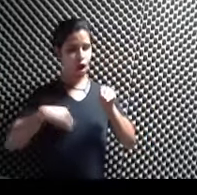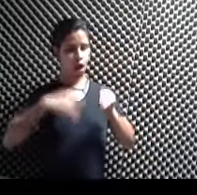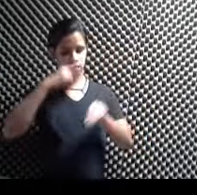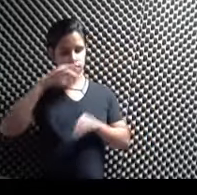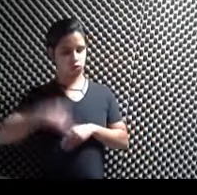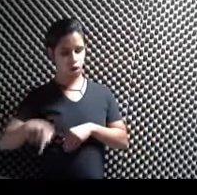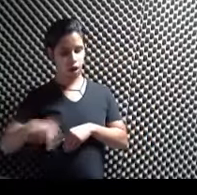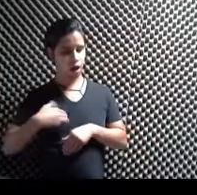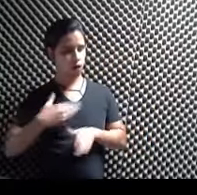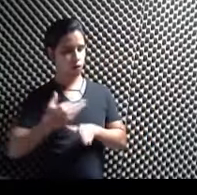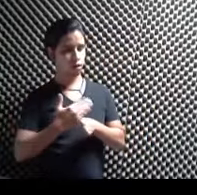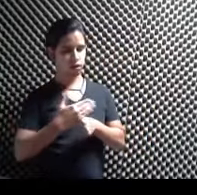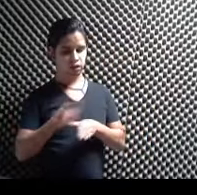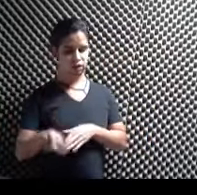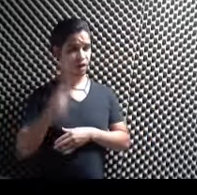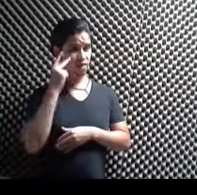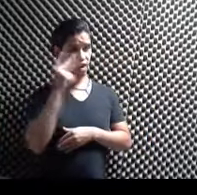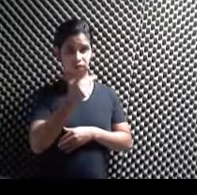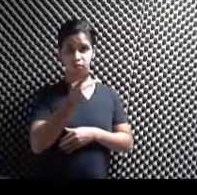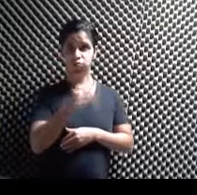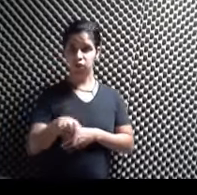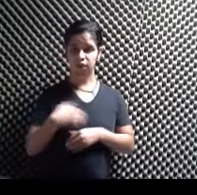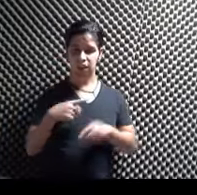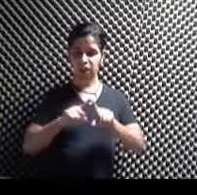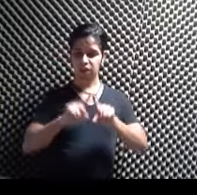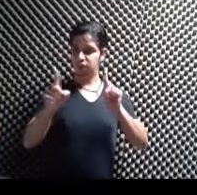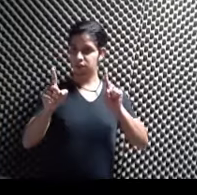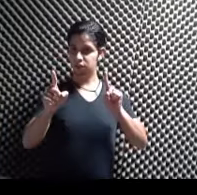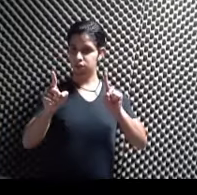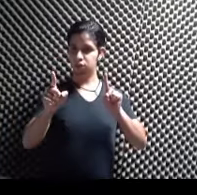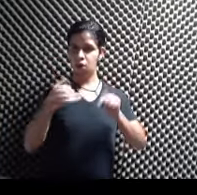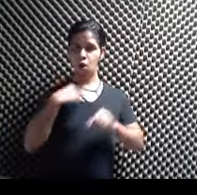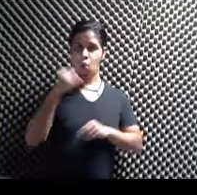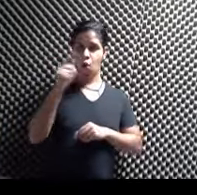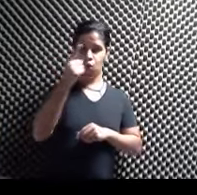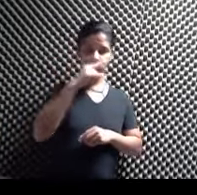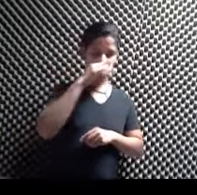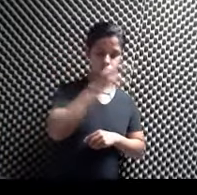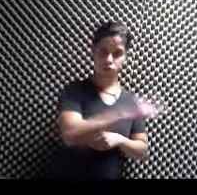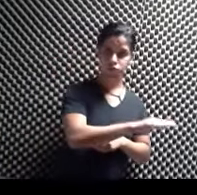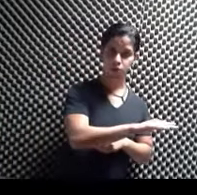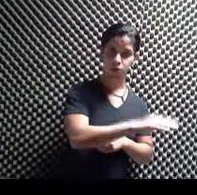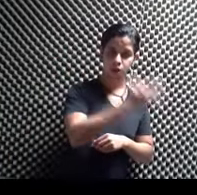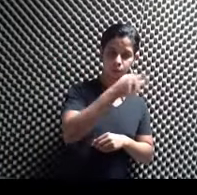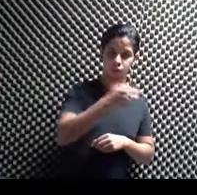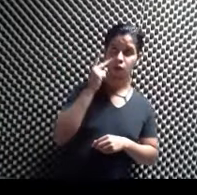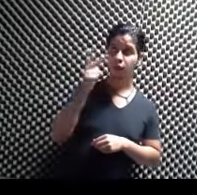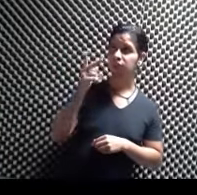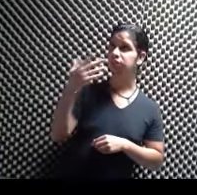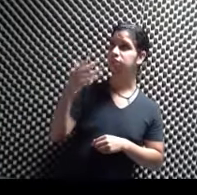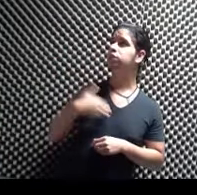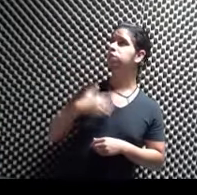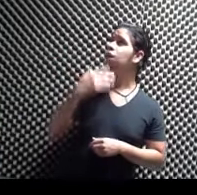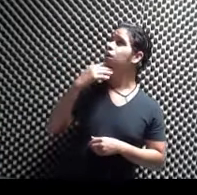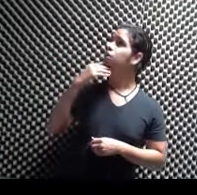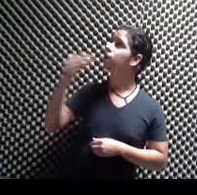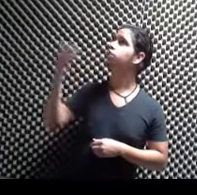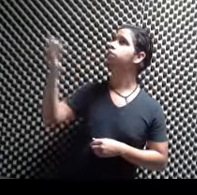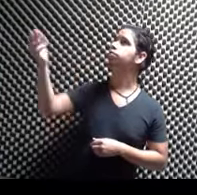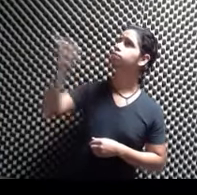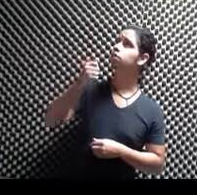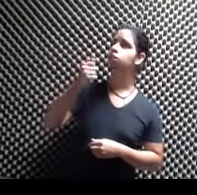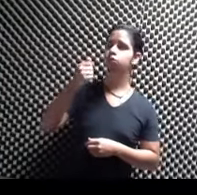que ese lápiz va a hacer la diferencia en la vida de un amiguito que todavía no conozco, pero que va a estar muy agradecido por ese lapicito que yo estoy compartiendo. De hecho, yo creo que esa y